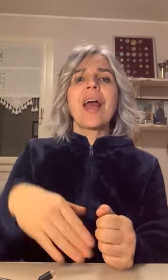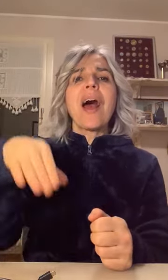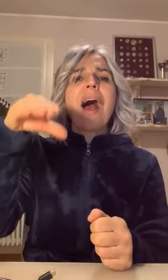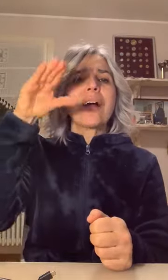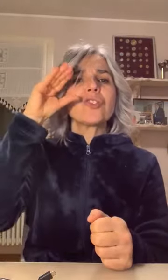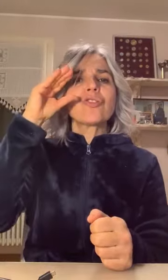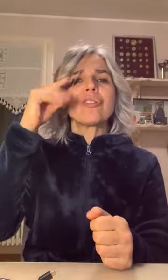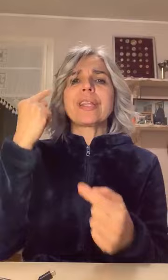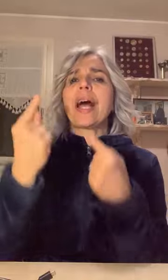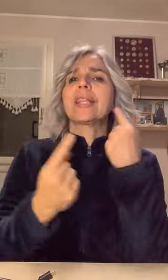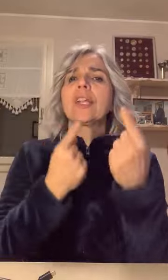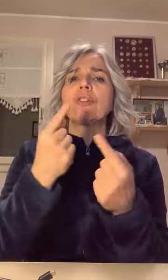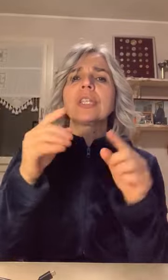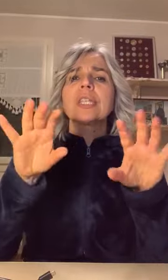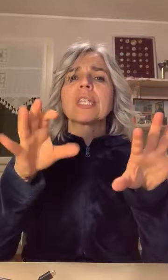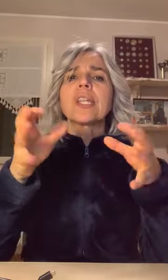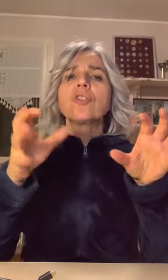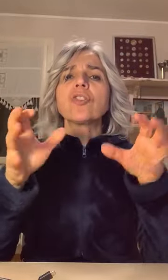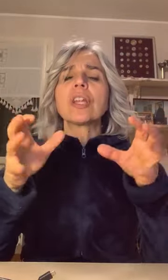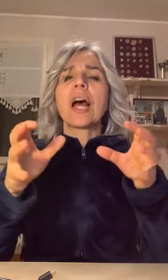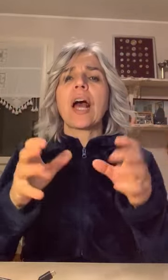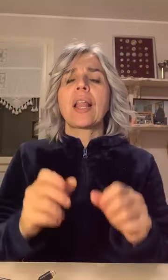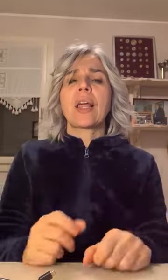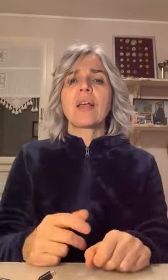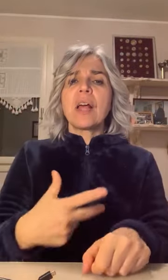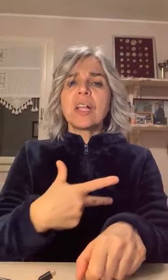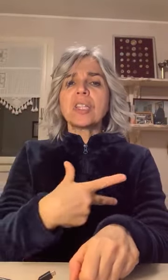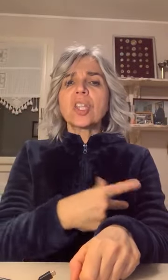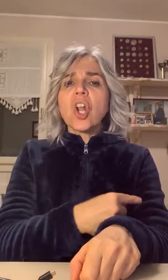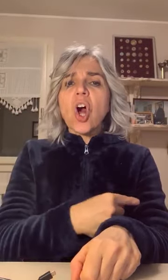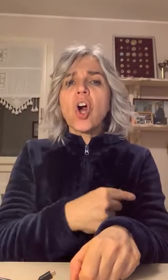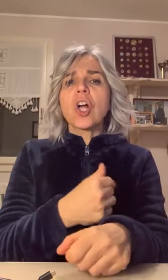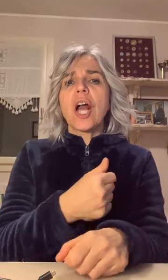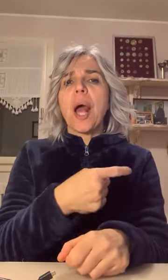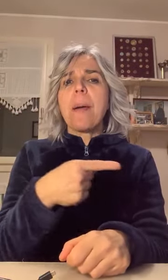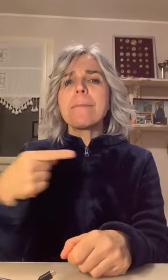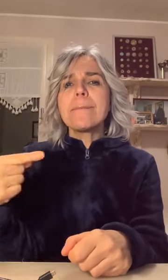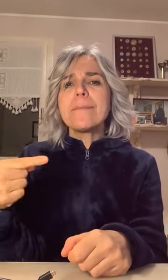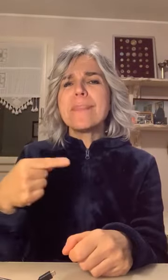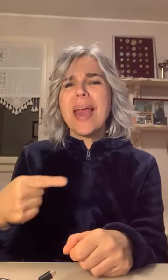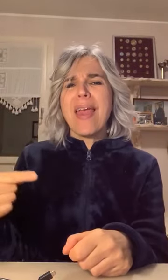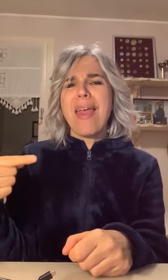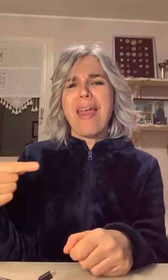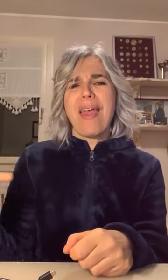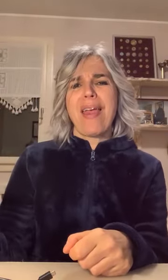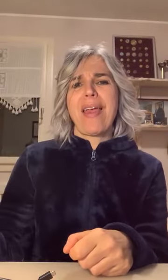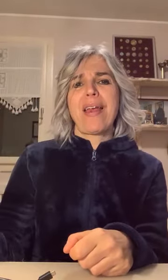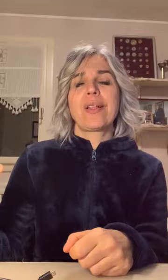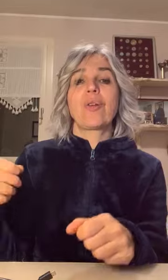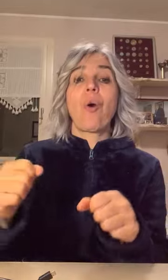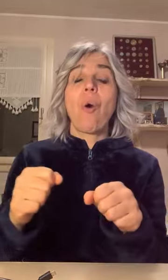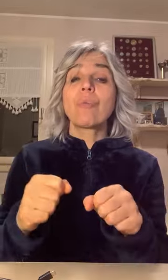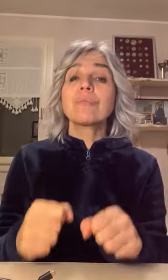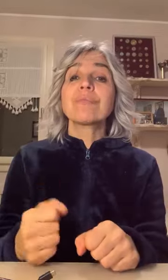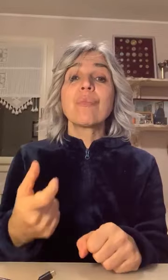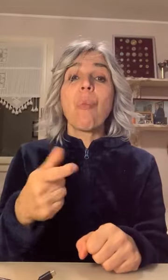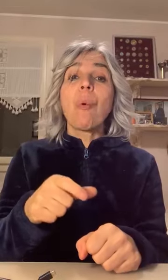lo spaccio. Sì, perché? Perché le persone sono chiuse in casa, quindi qualcosa di buono sta avvenendo. E io credo che quando passeremo